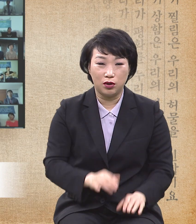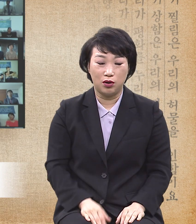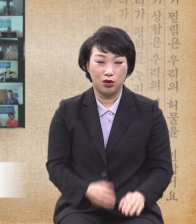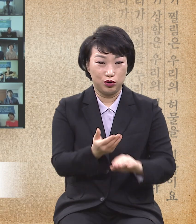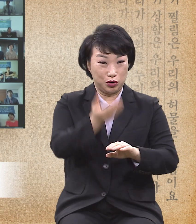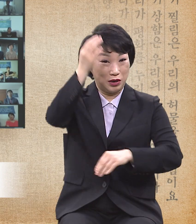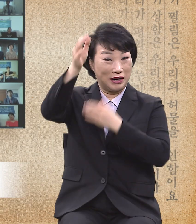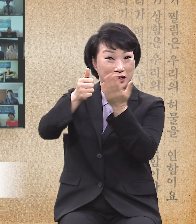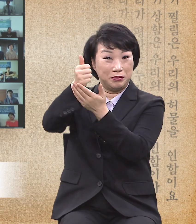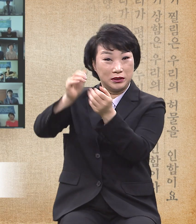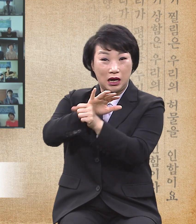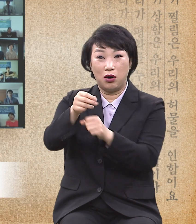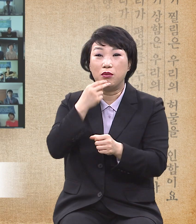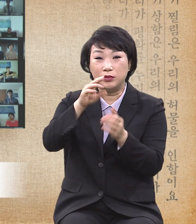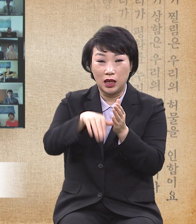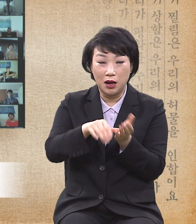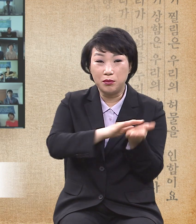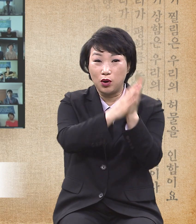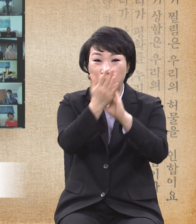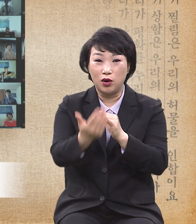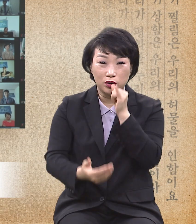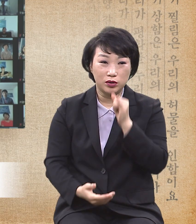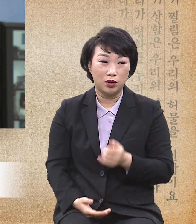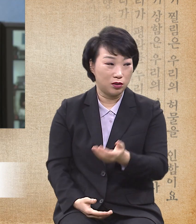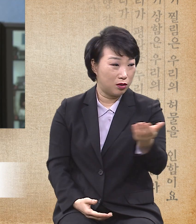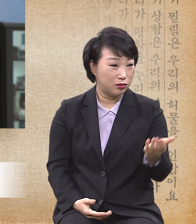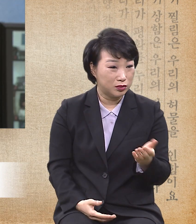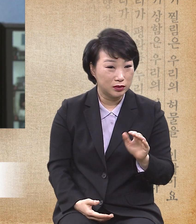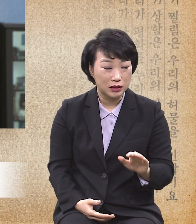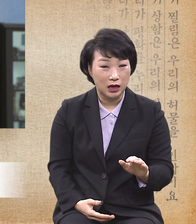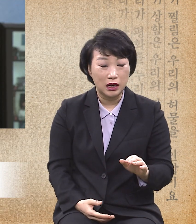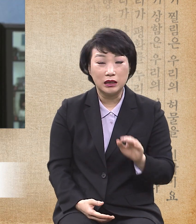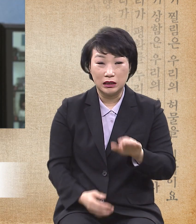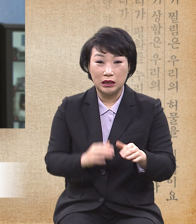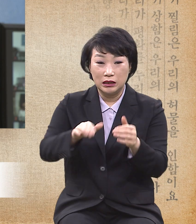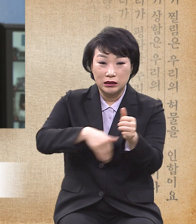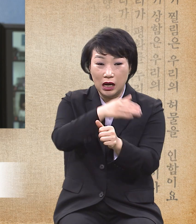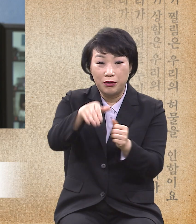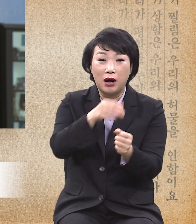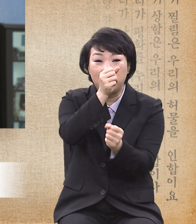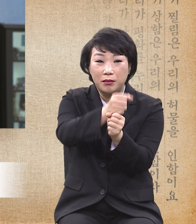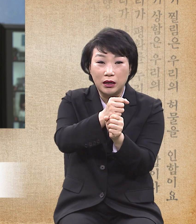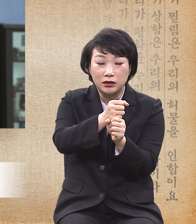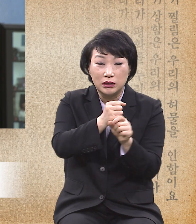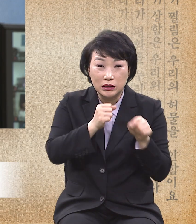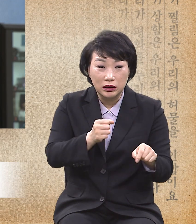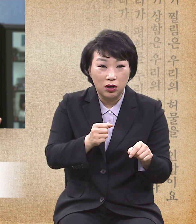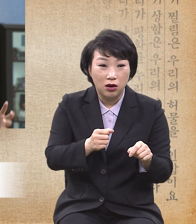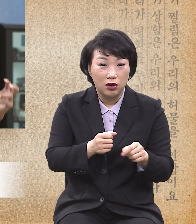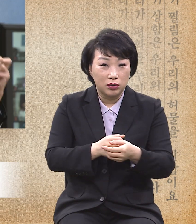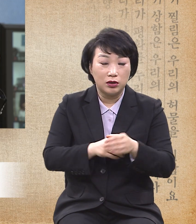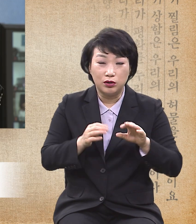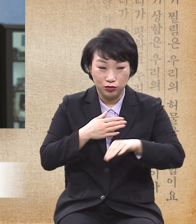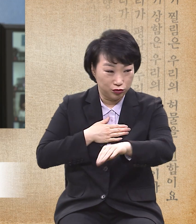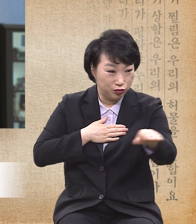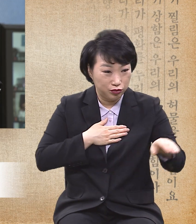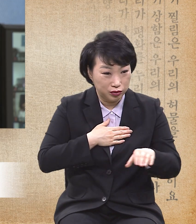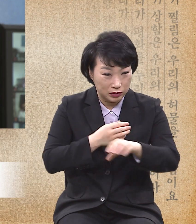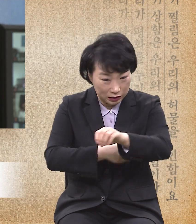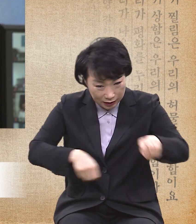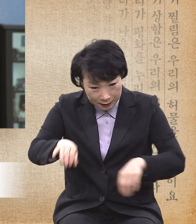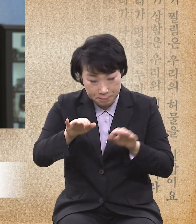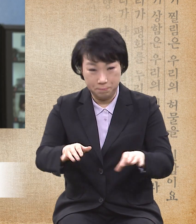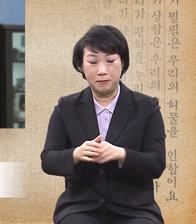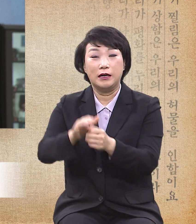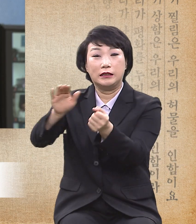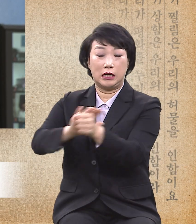위로 하나님을 사랑하지 못하는 시대로 만들어가. 이 시대로 만들어가는 시대를 역행해서 사랑할